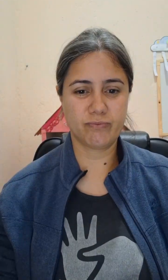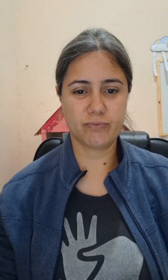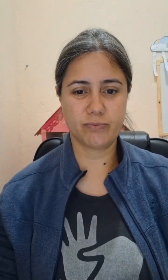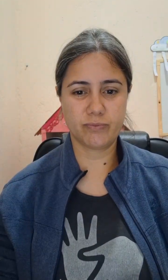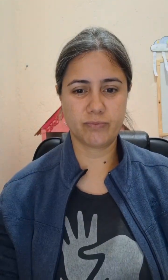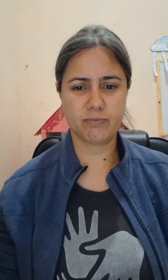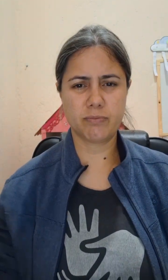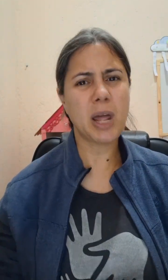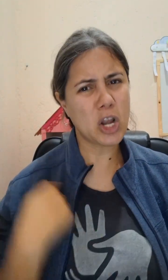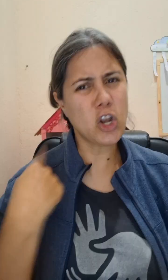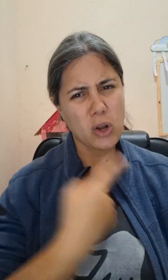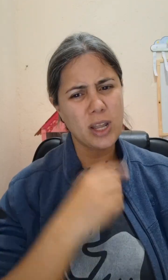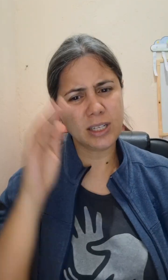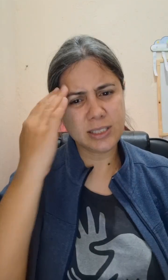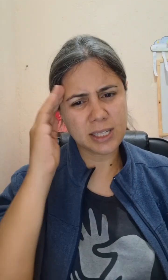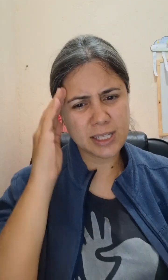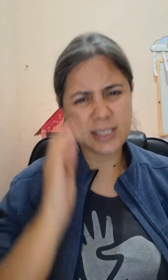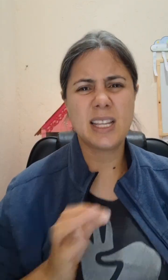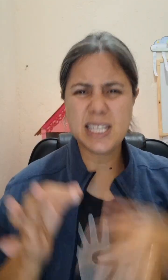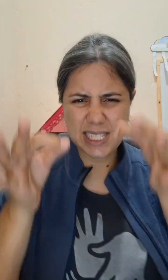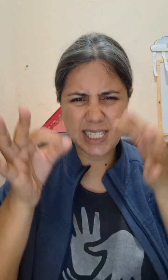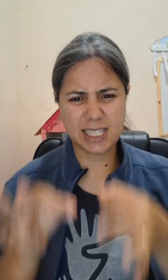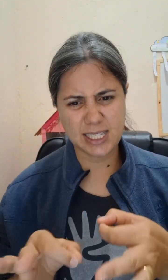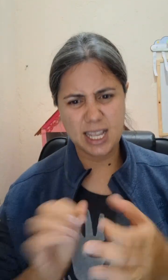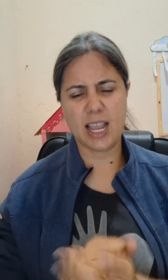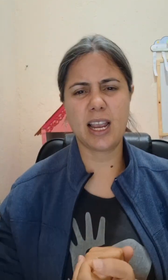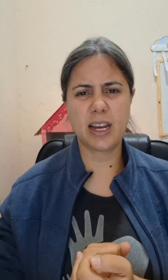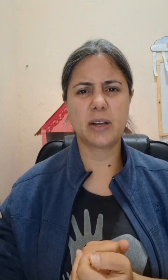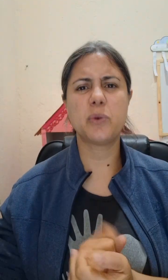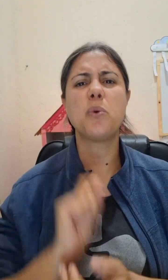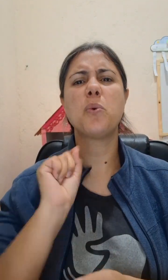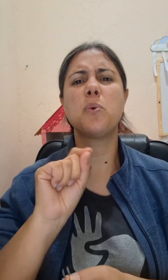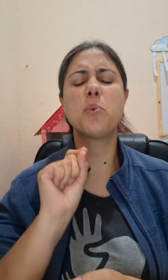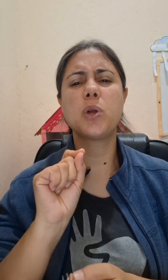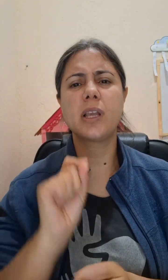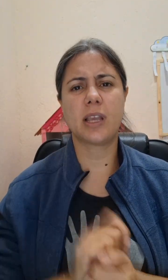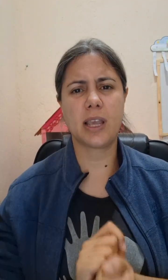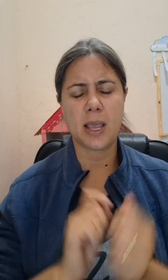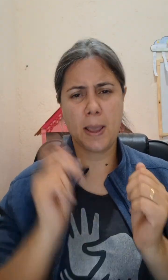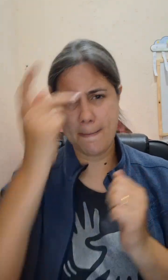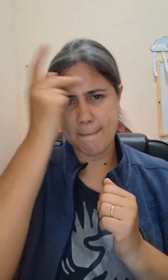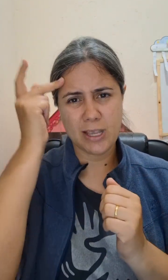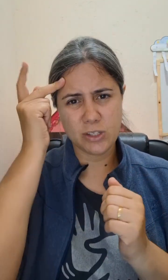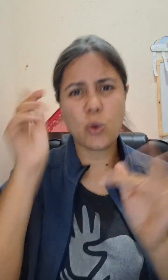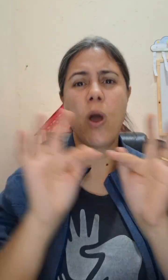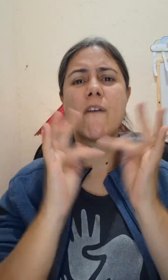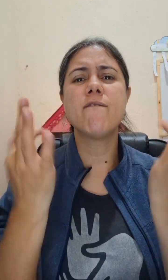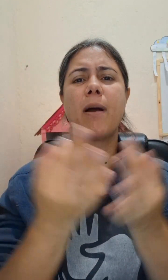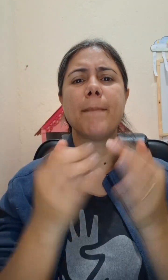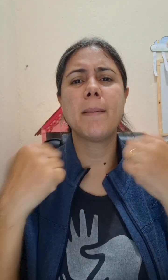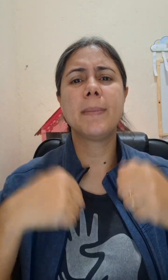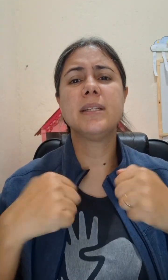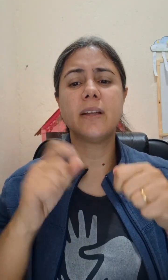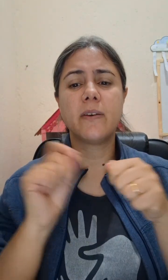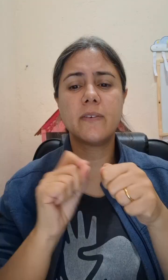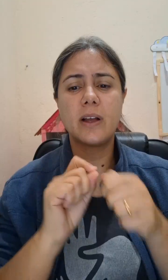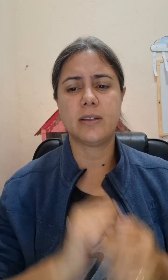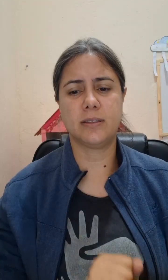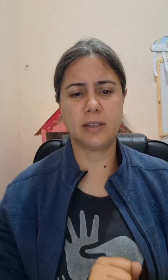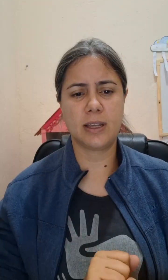de acordo com o que a Bíblia diz. É o reino de Deus. Nós precisamos entender corretamente quais